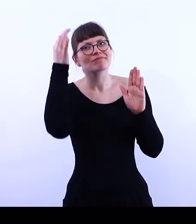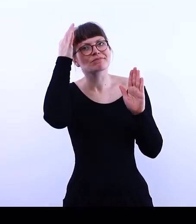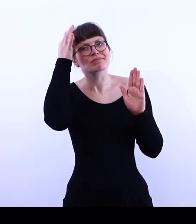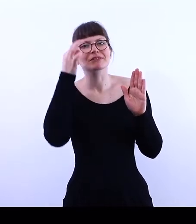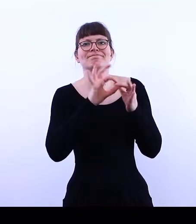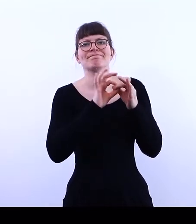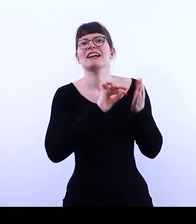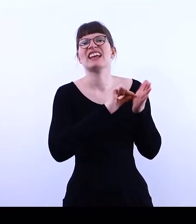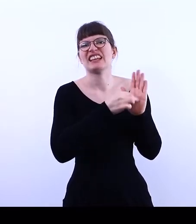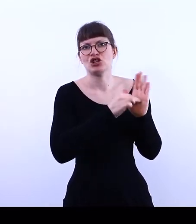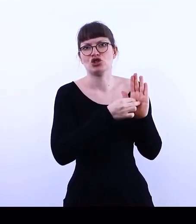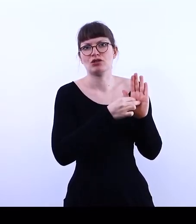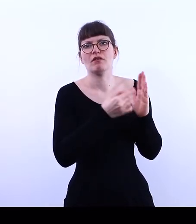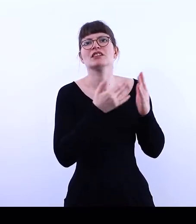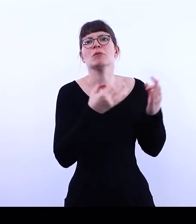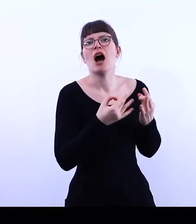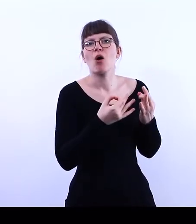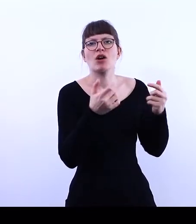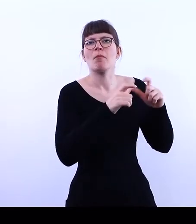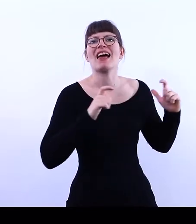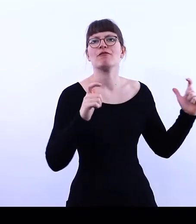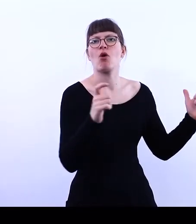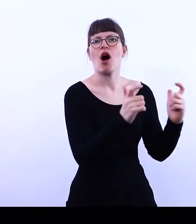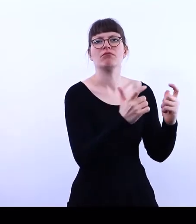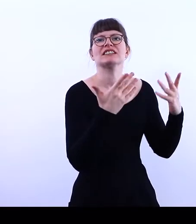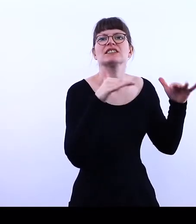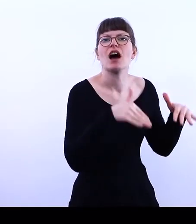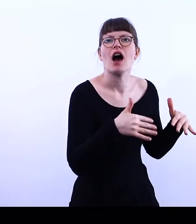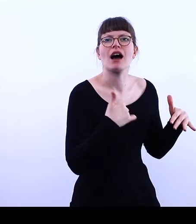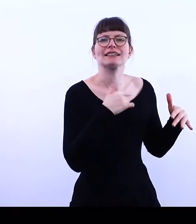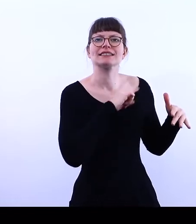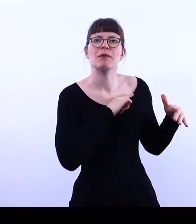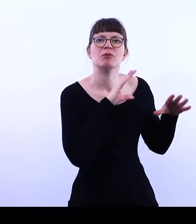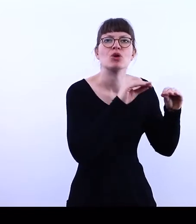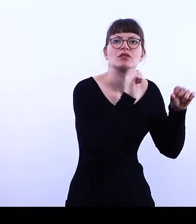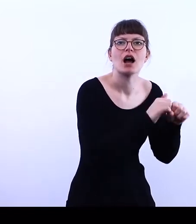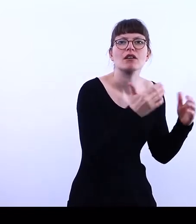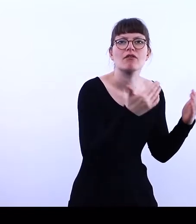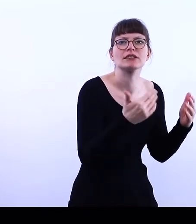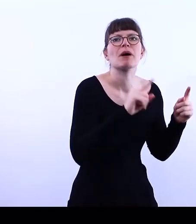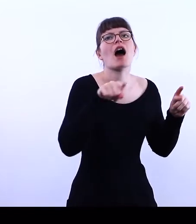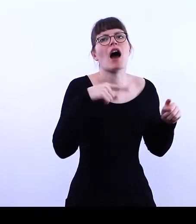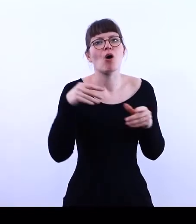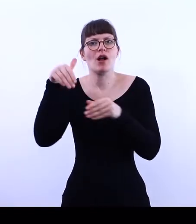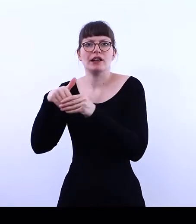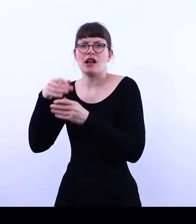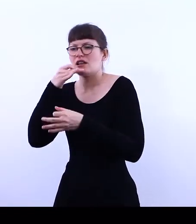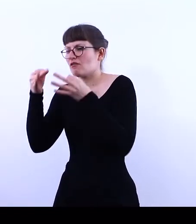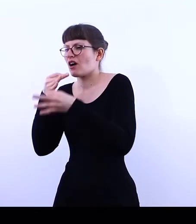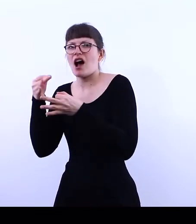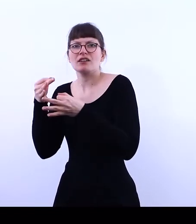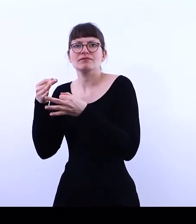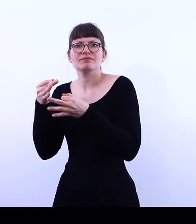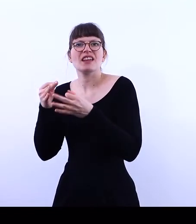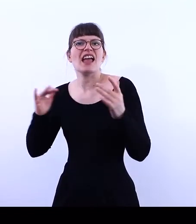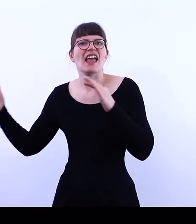Fragen, also was gibt es überhaupt für Plattformen, auf denen ich mich bewegen kann, aber hauptsächlich natürlich auch zu inhaltlichen Fragen. Wie stelle ich eine